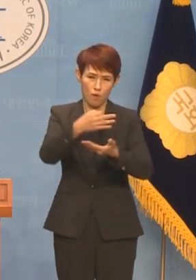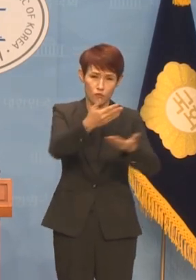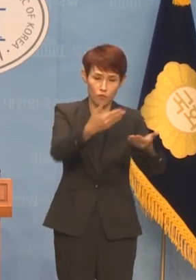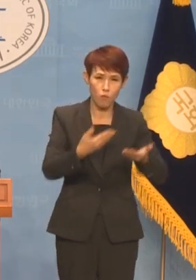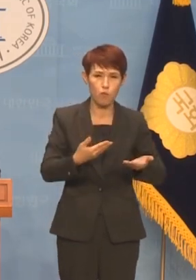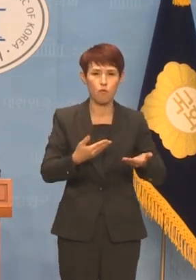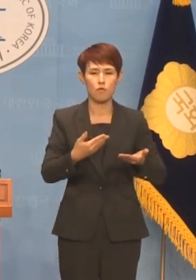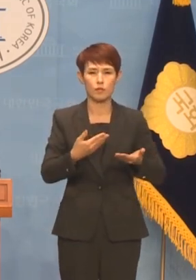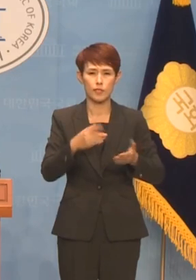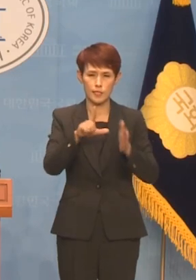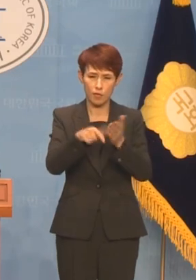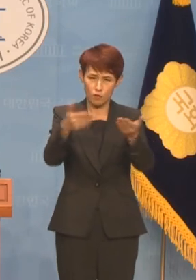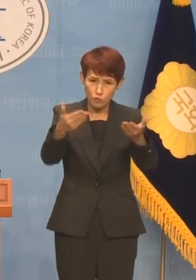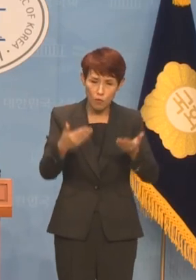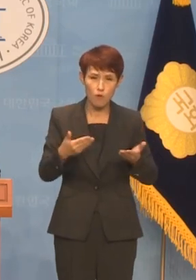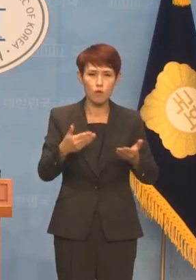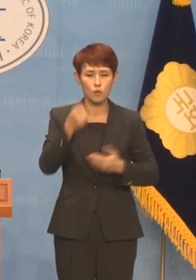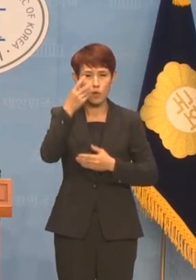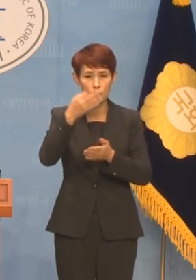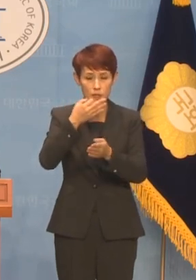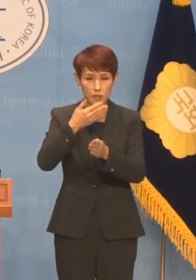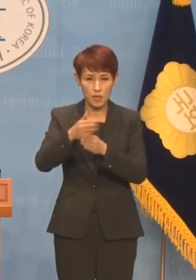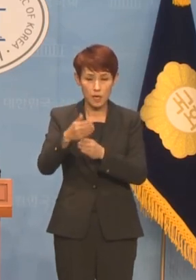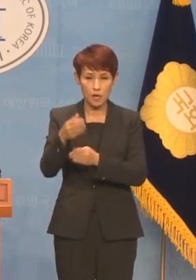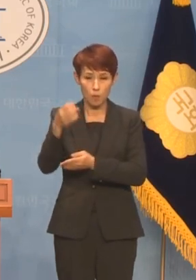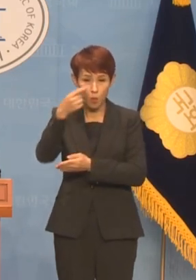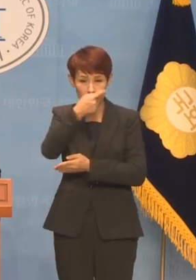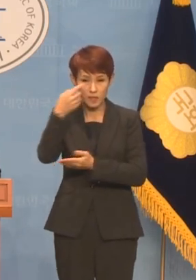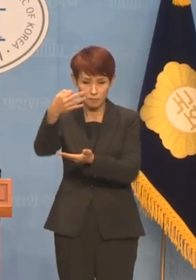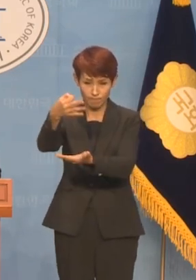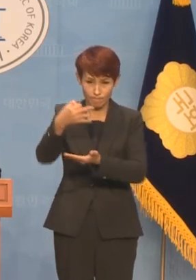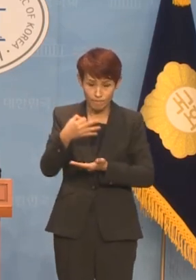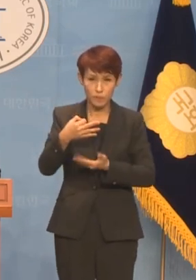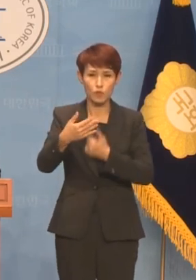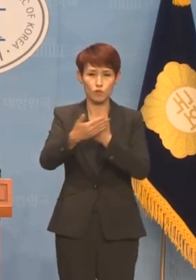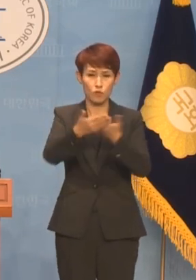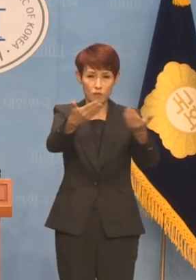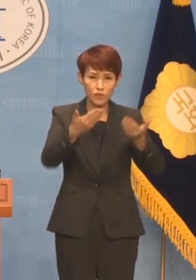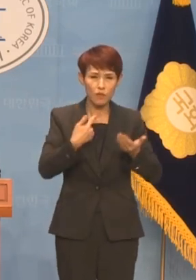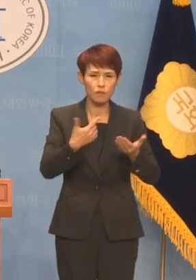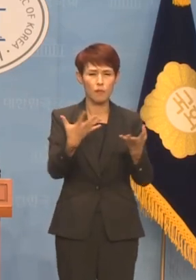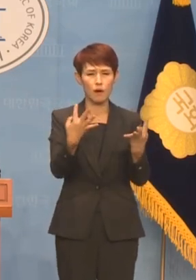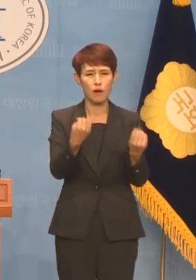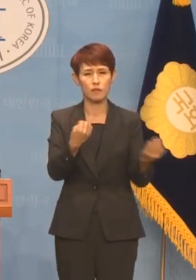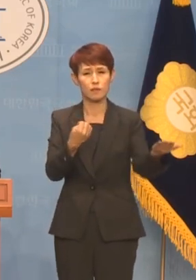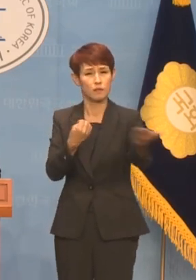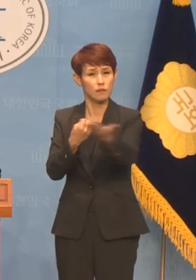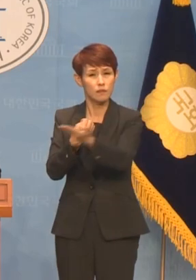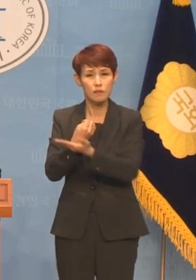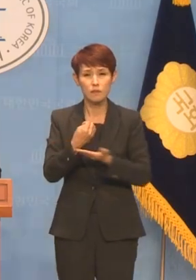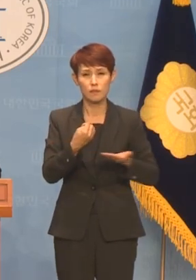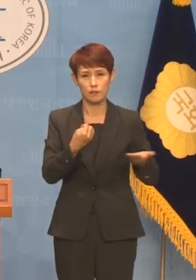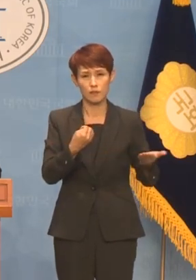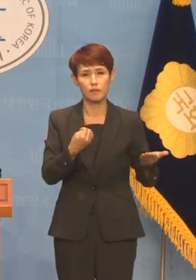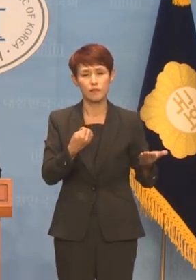피켓팅하고 월세 보증금 빼서 선거에 도전했던 수많은